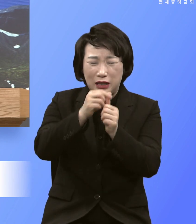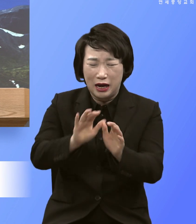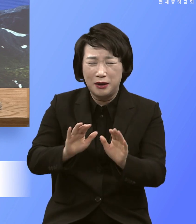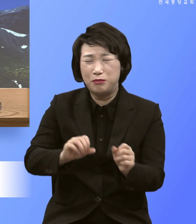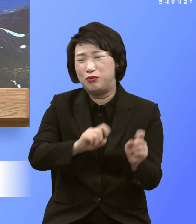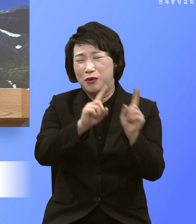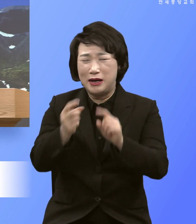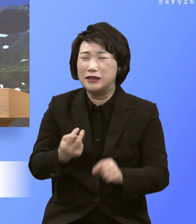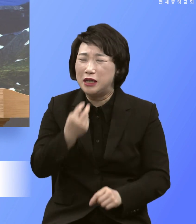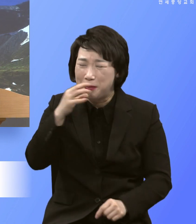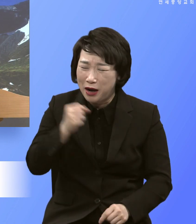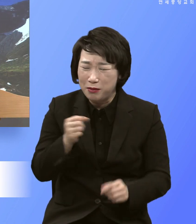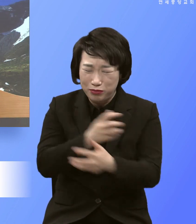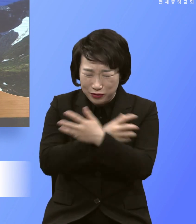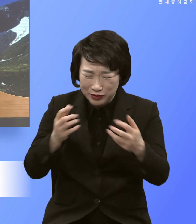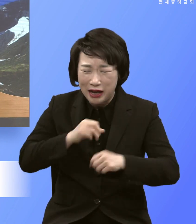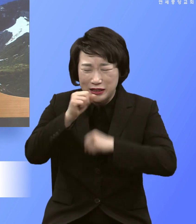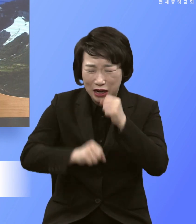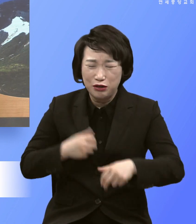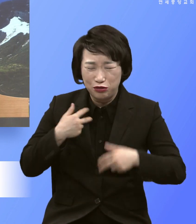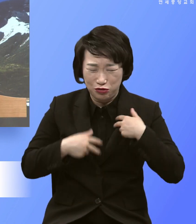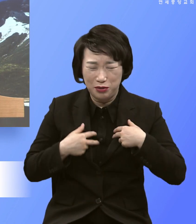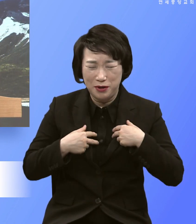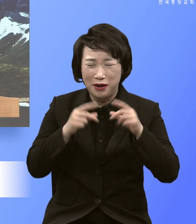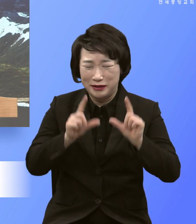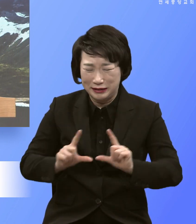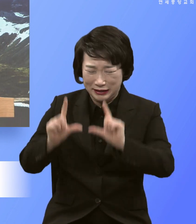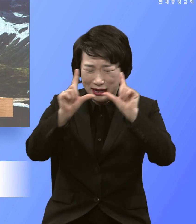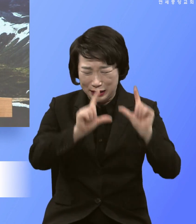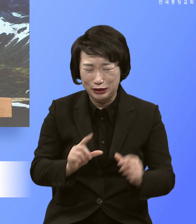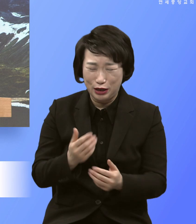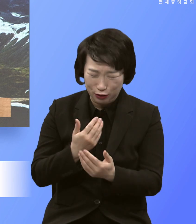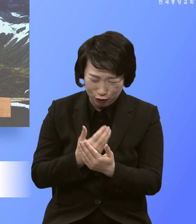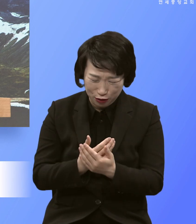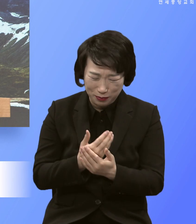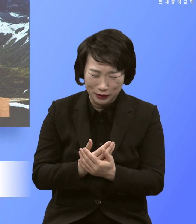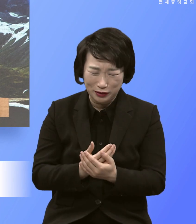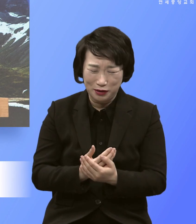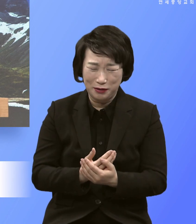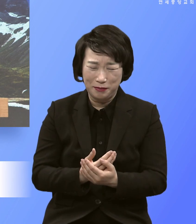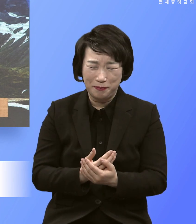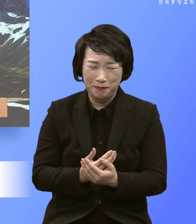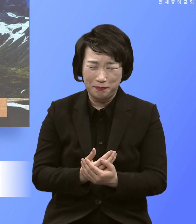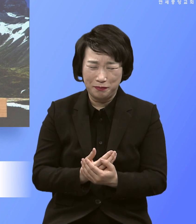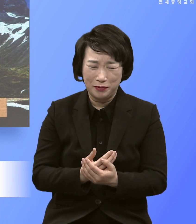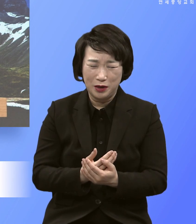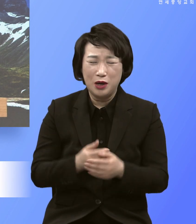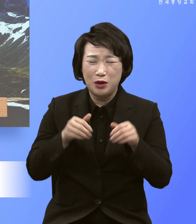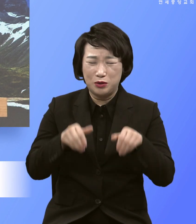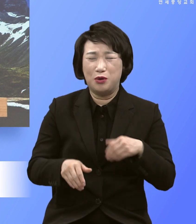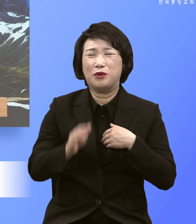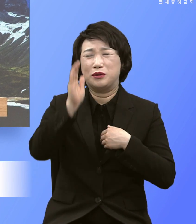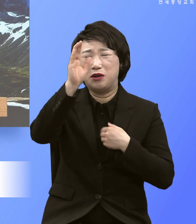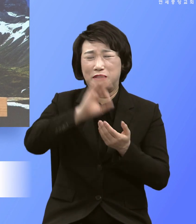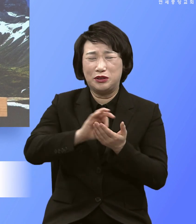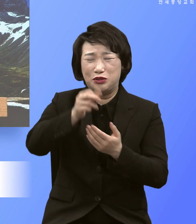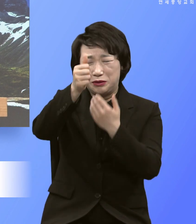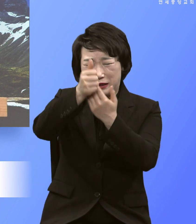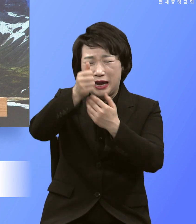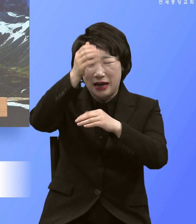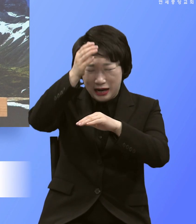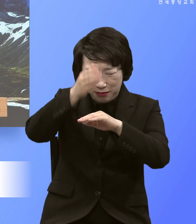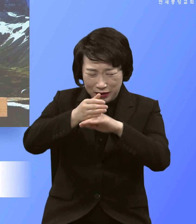부활의 생명으로 풍성한 자유를 누리며 살게 하옵소서. 종을 써주신